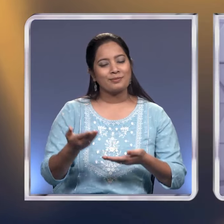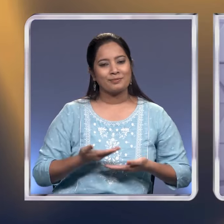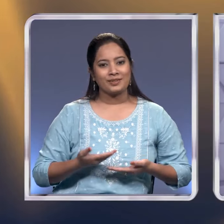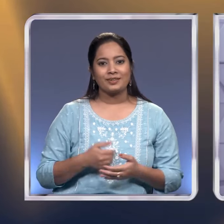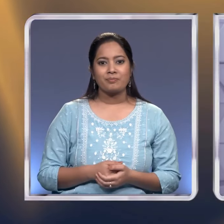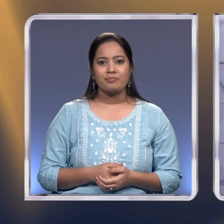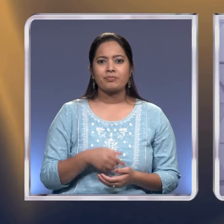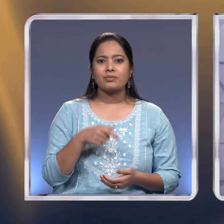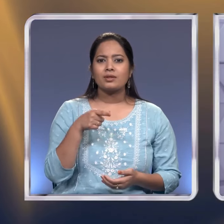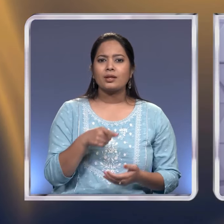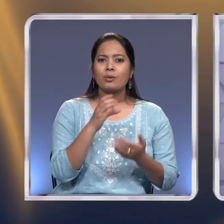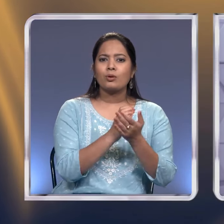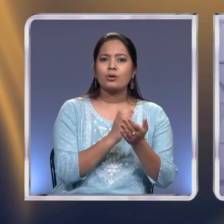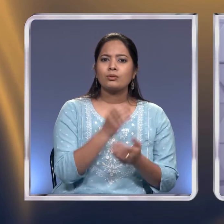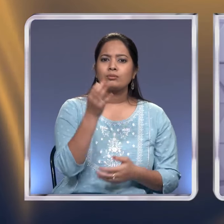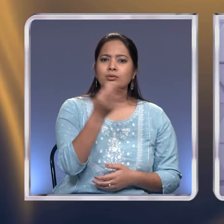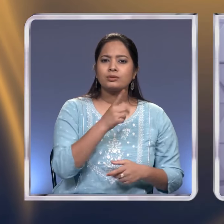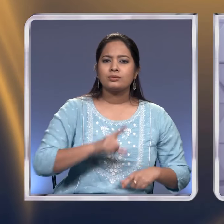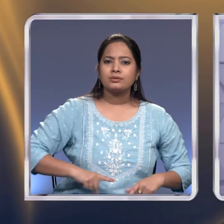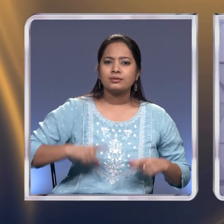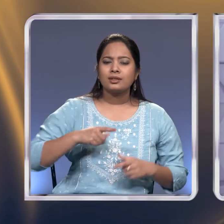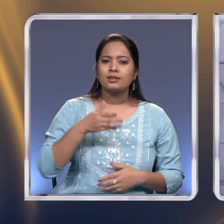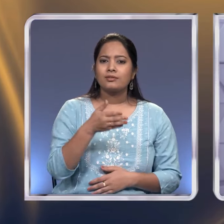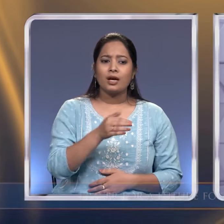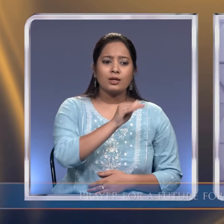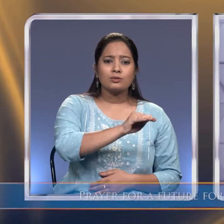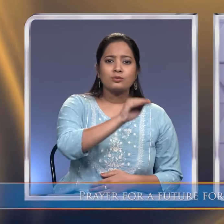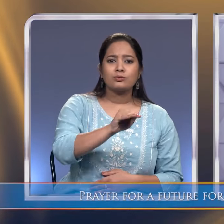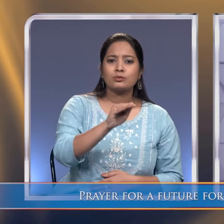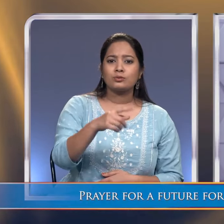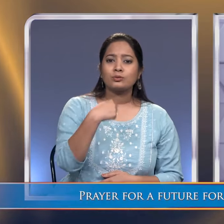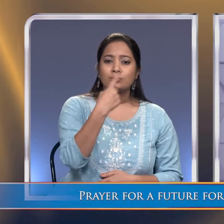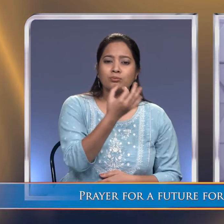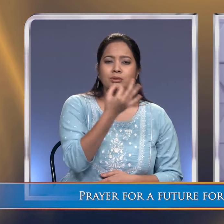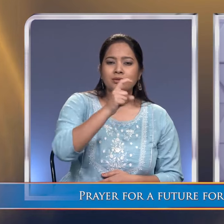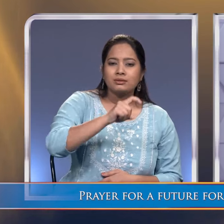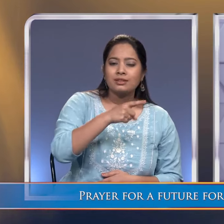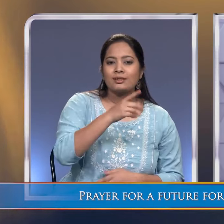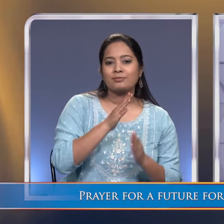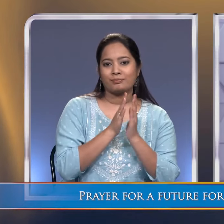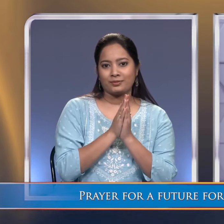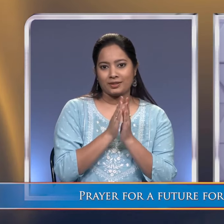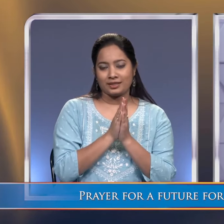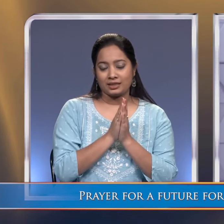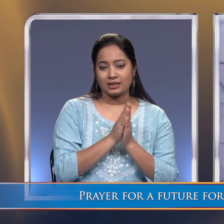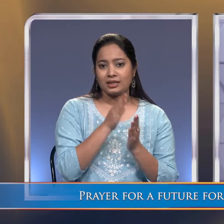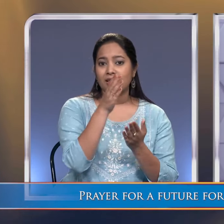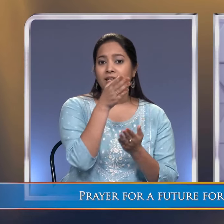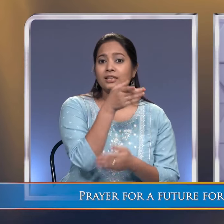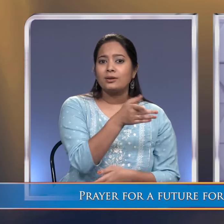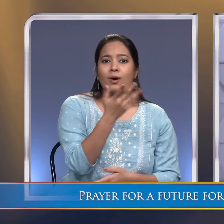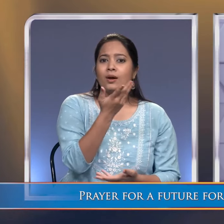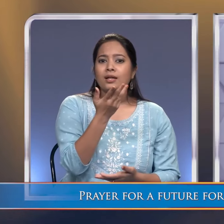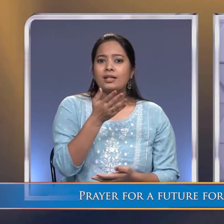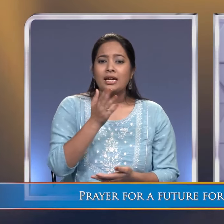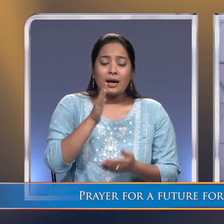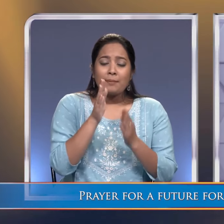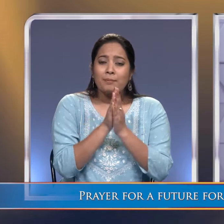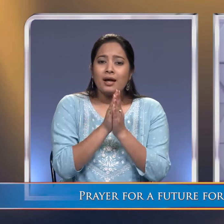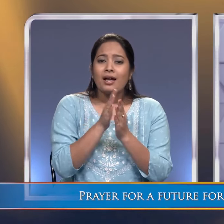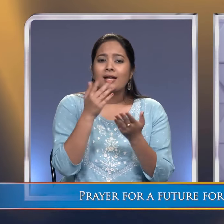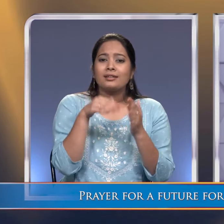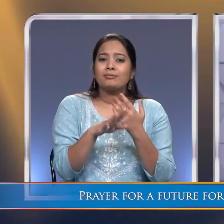वेलकम बैक दोस्तों। आज एक नई ज़िंदगी में हम हमारे बच्चे विद स्पेशल नीड्स के लिए खास प्रार्थना कर रहे हैं ताकि ये